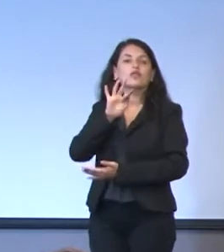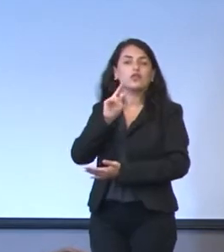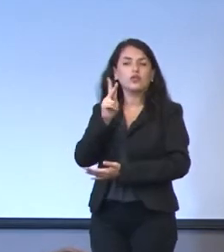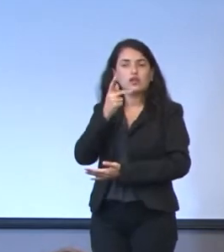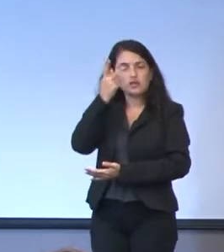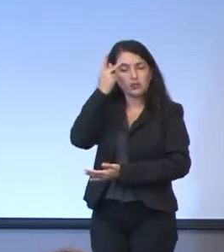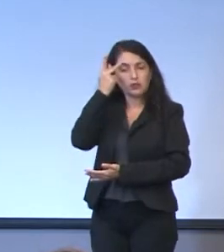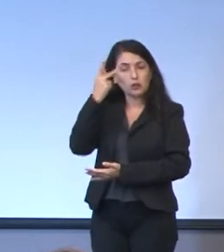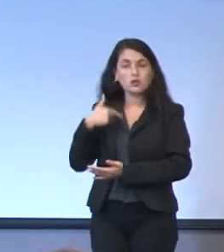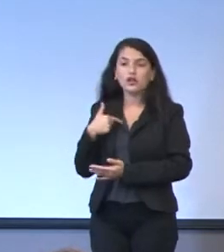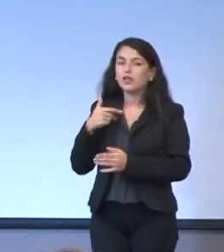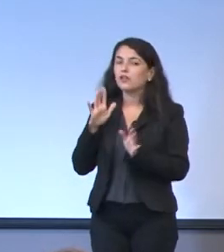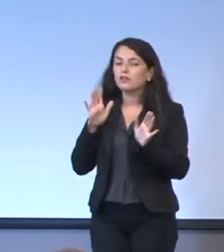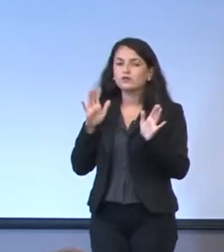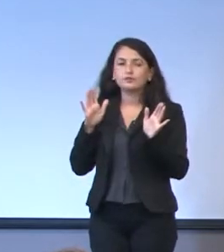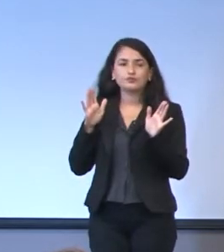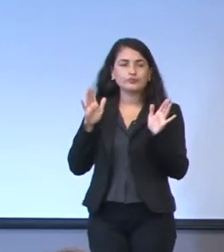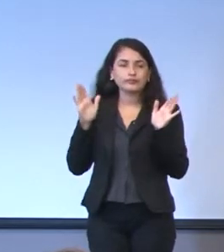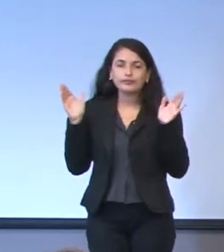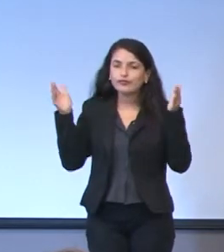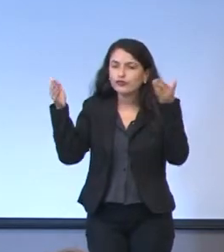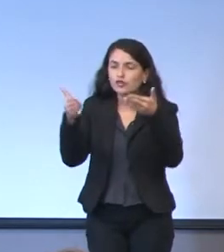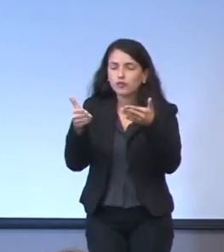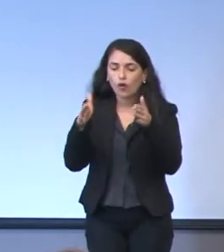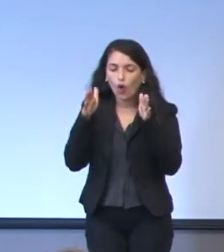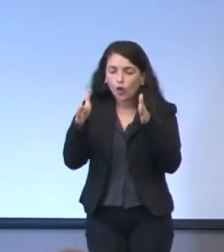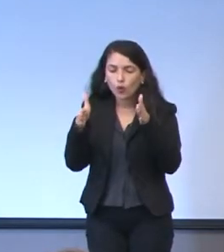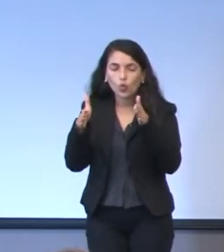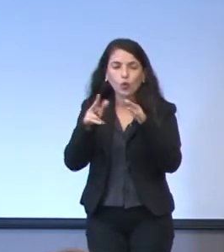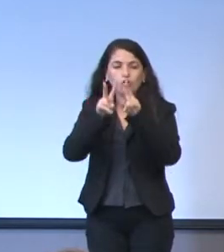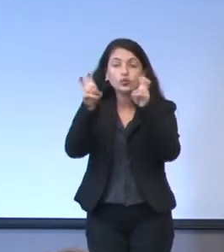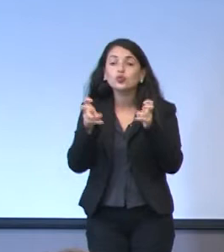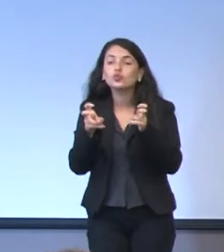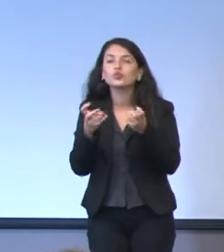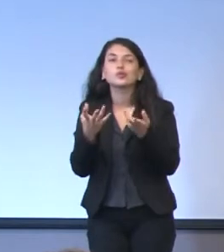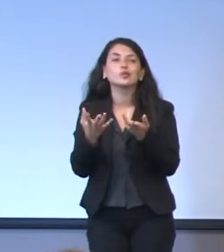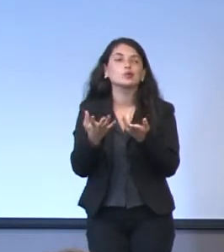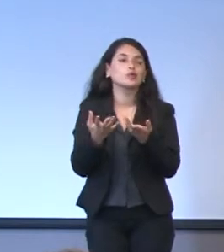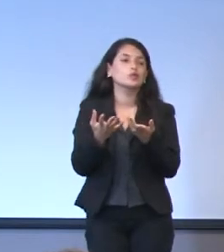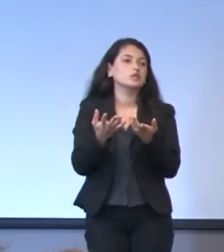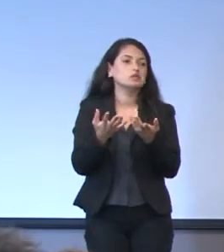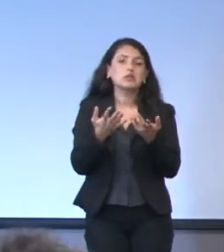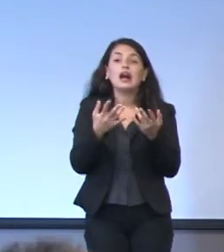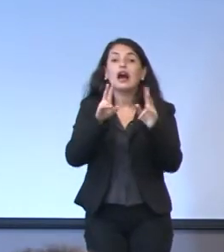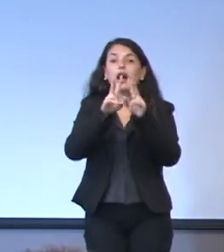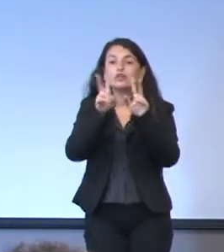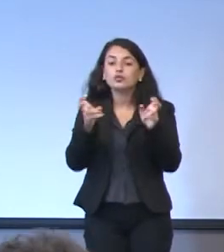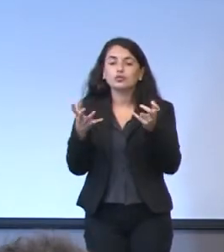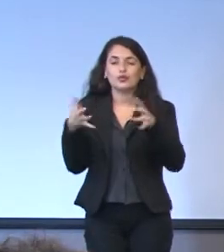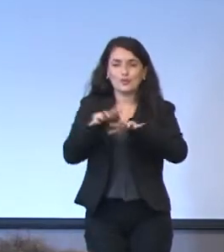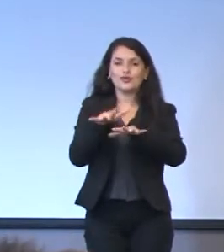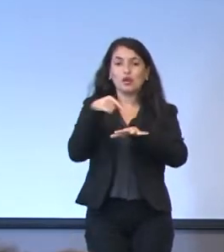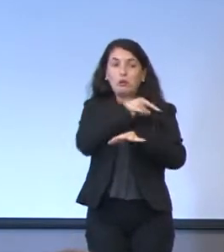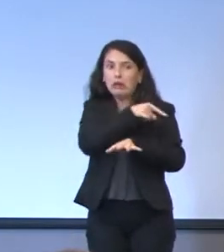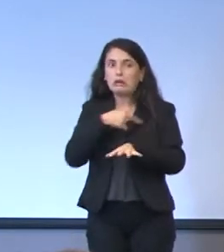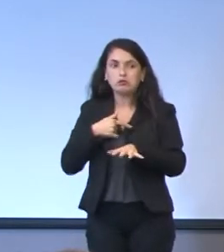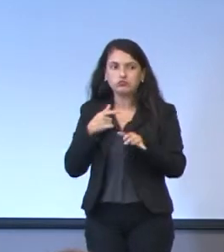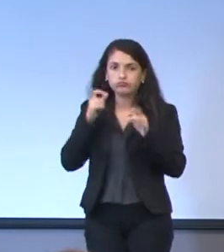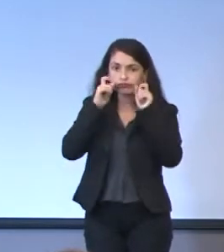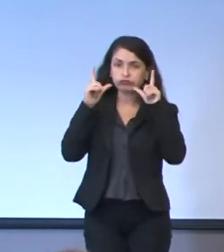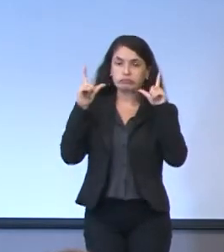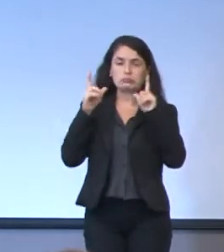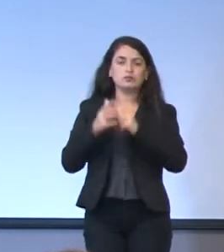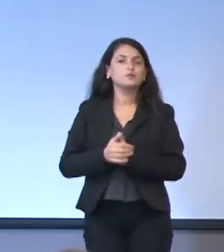olhar muito especial sobre todo e qualquer assunto que passe pela inclusão.